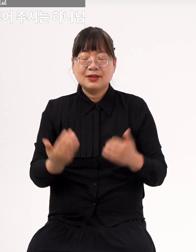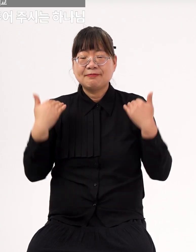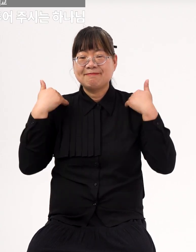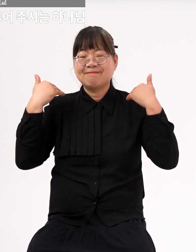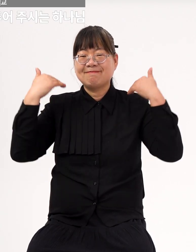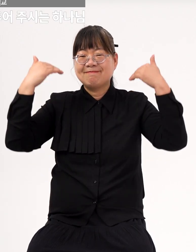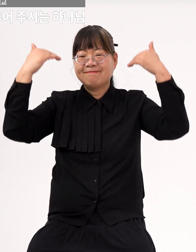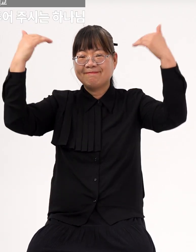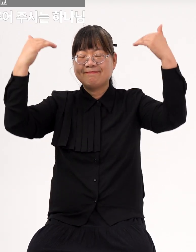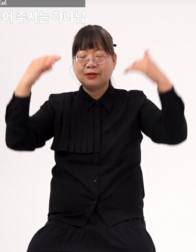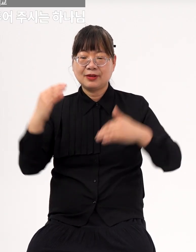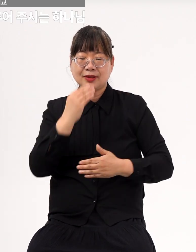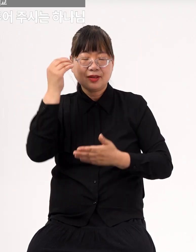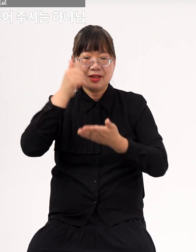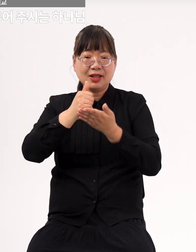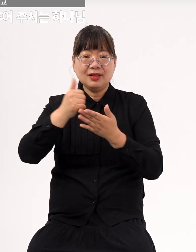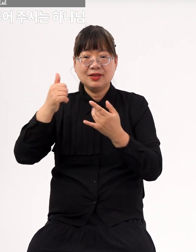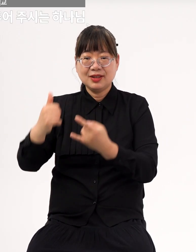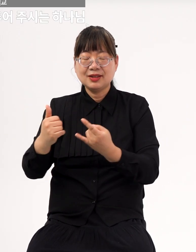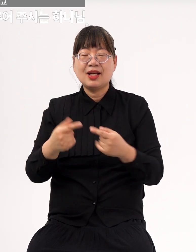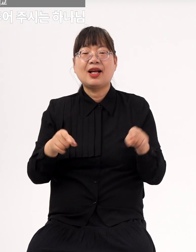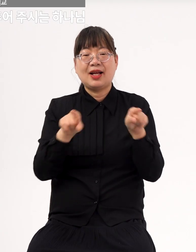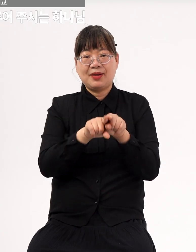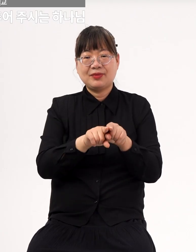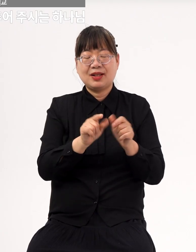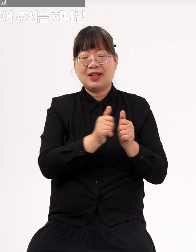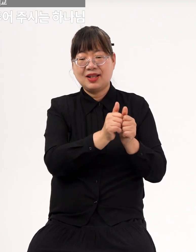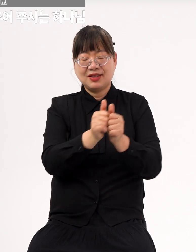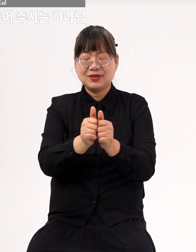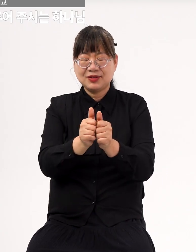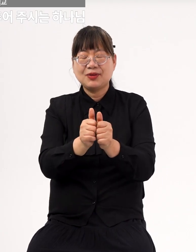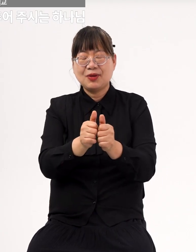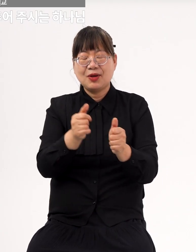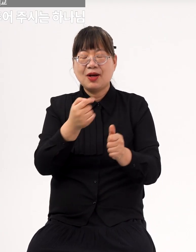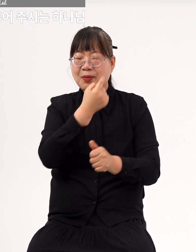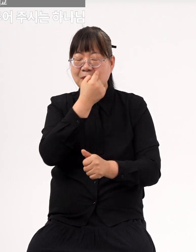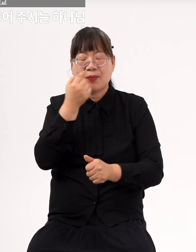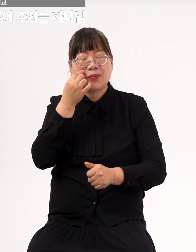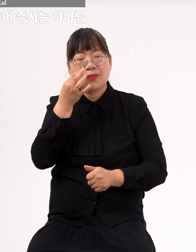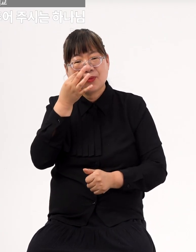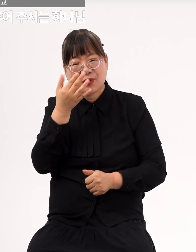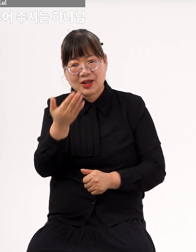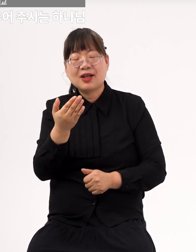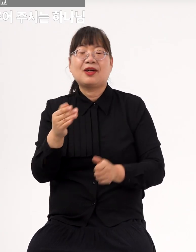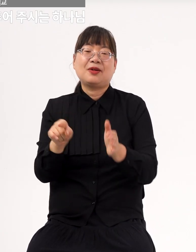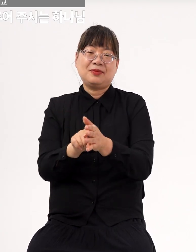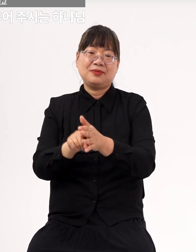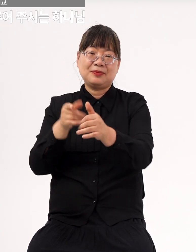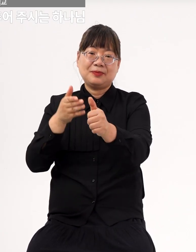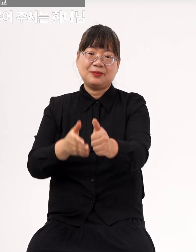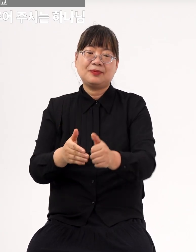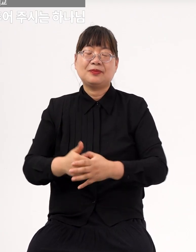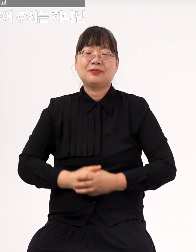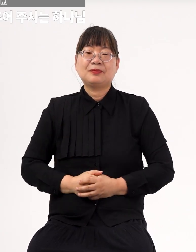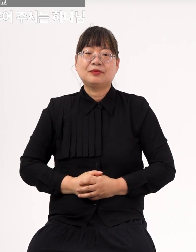하셔서 성령님이 함께 하시는 것을 보게 하시는 거예요.